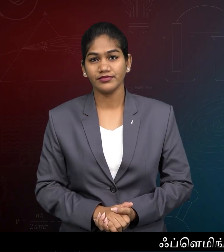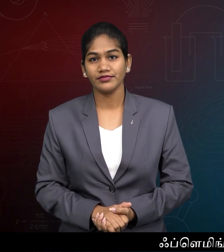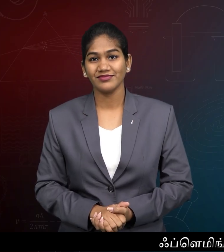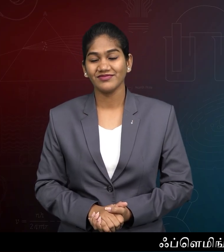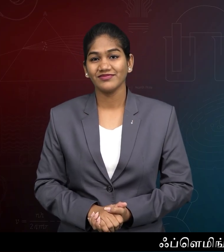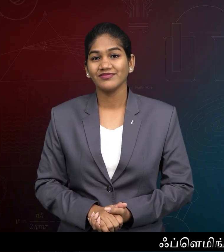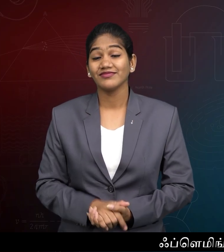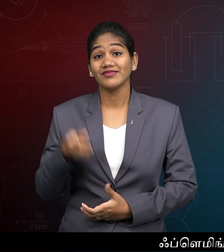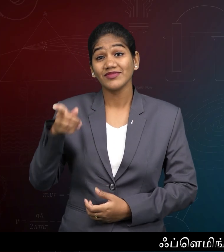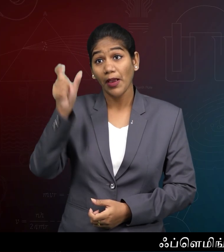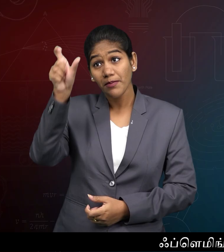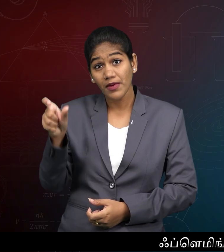ஃப்ளமிங்கின் வலது கை விதி.